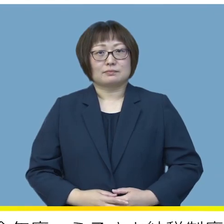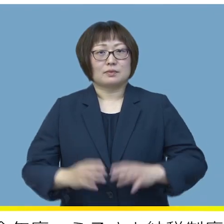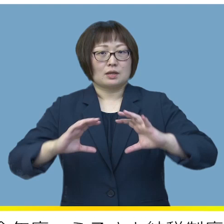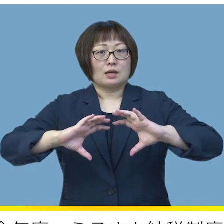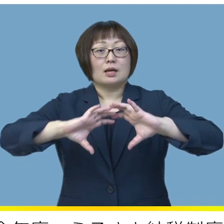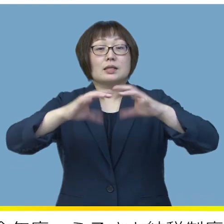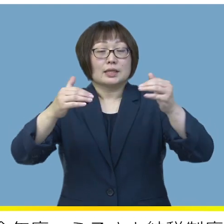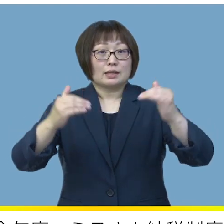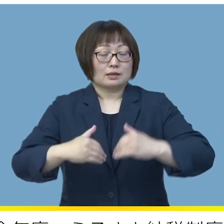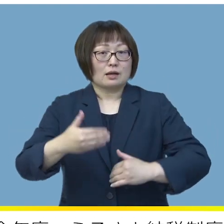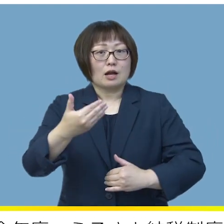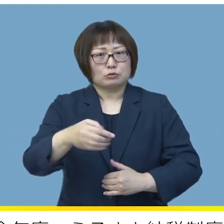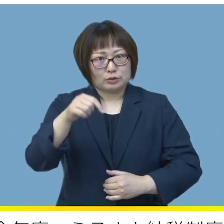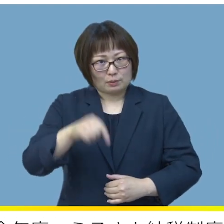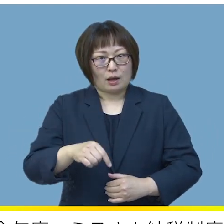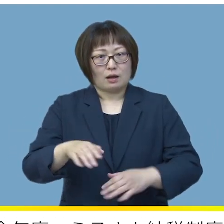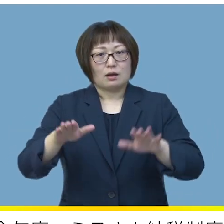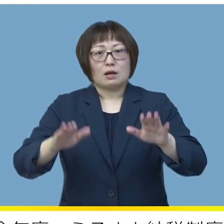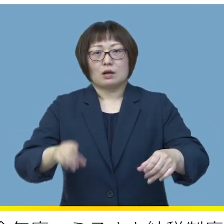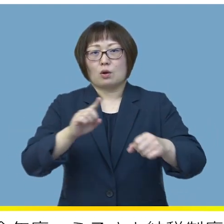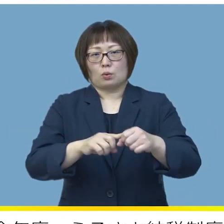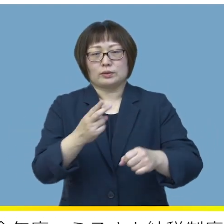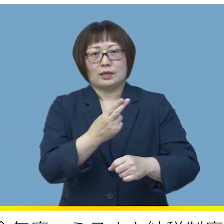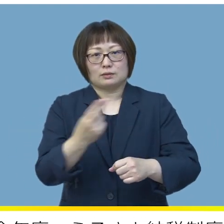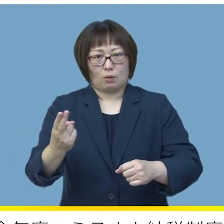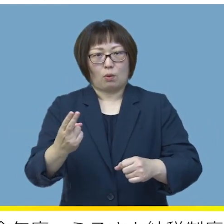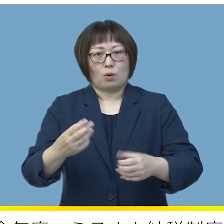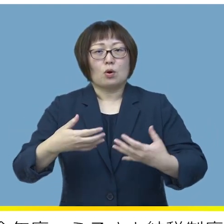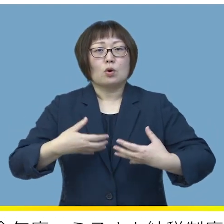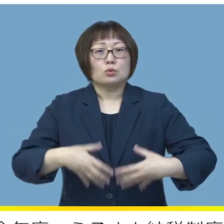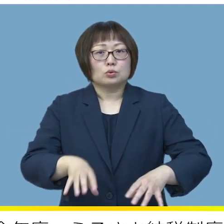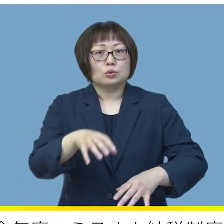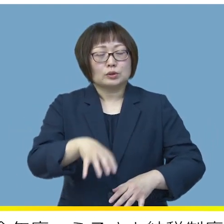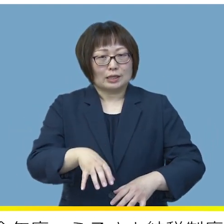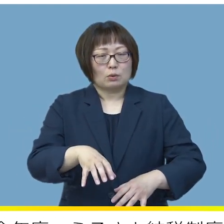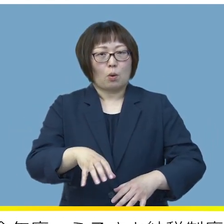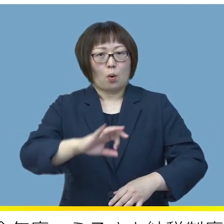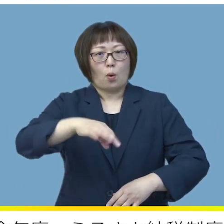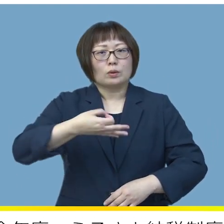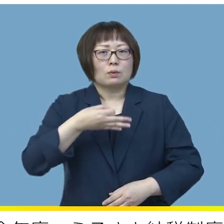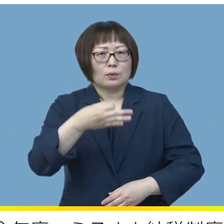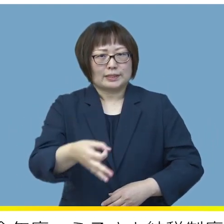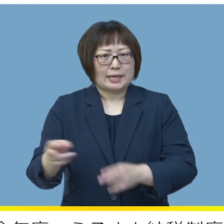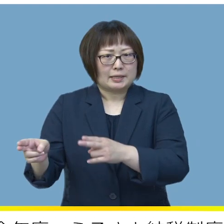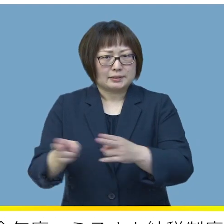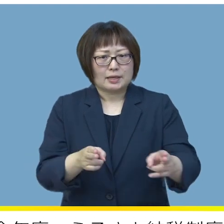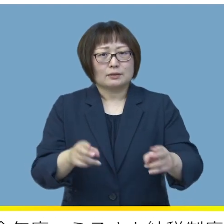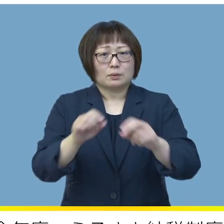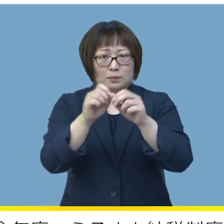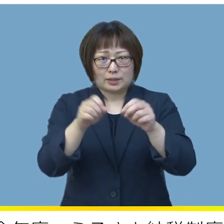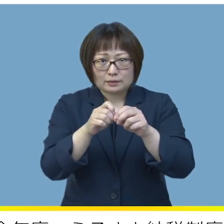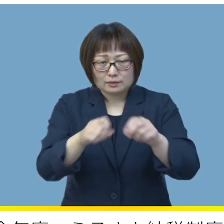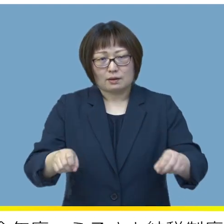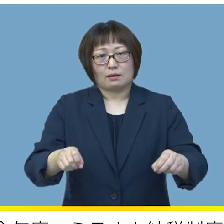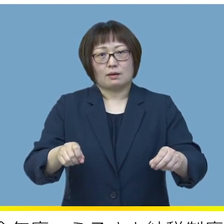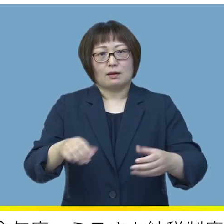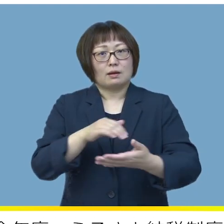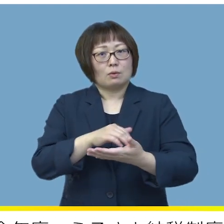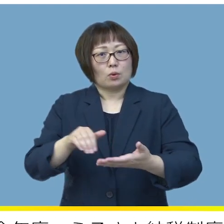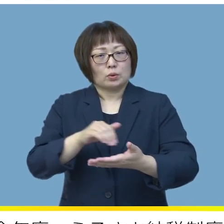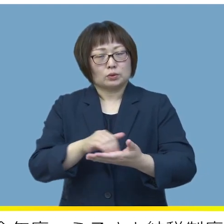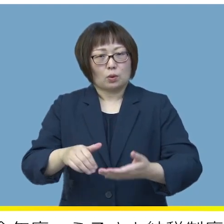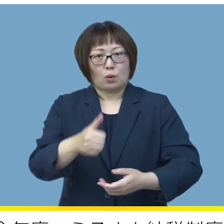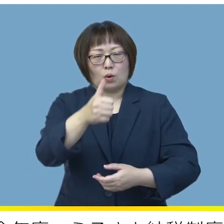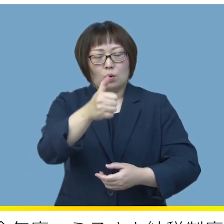世田谷区では今年度ふるさと納税制度の影響でおよそ5